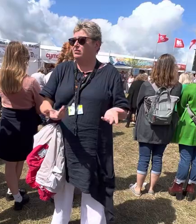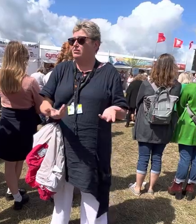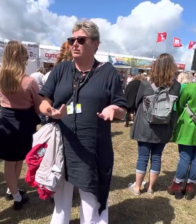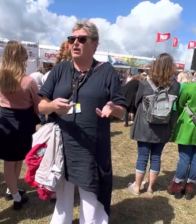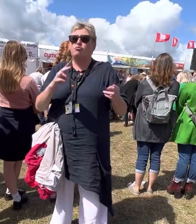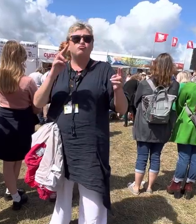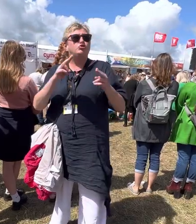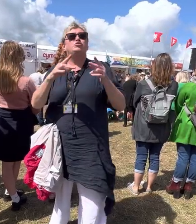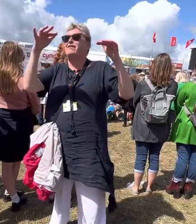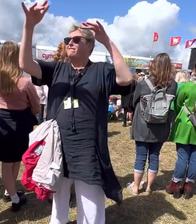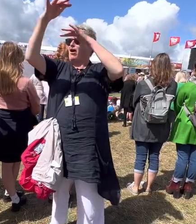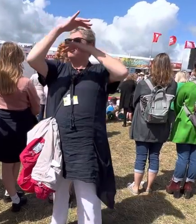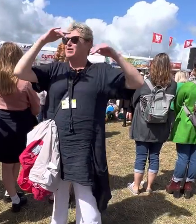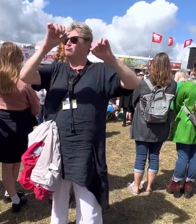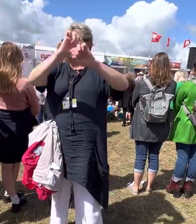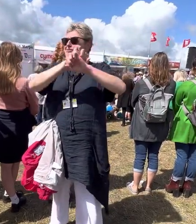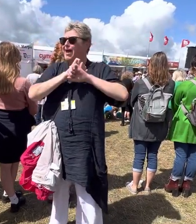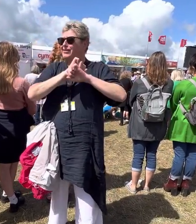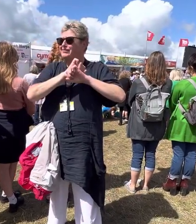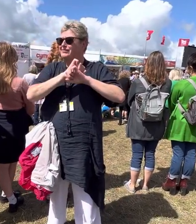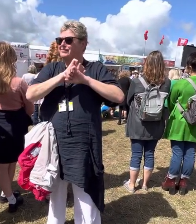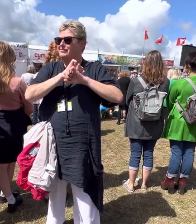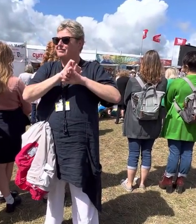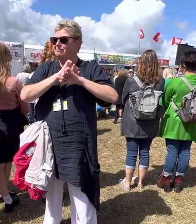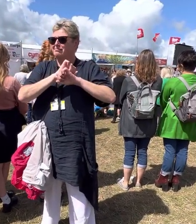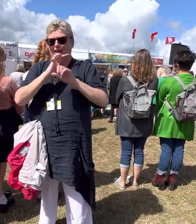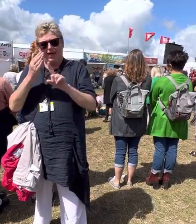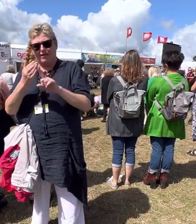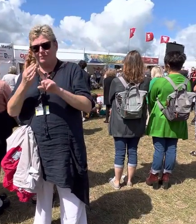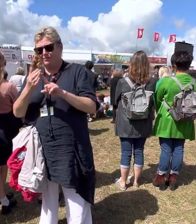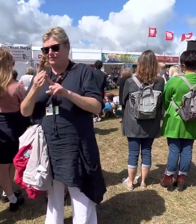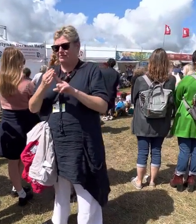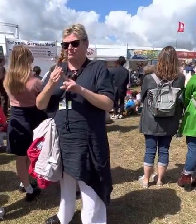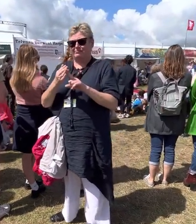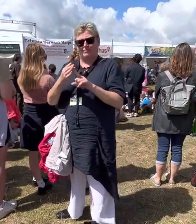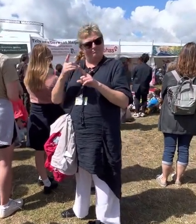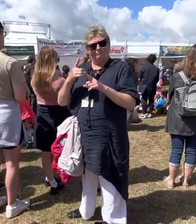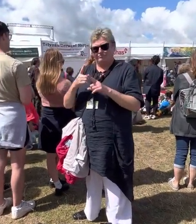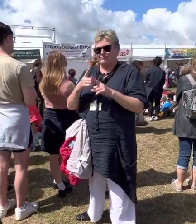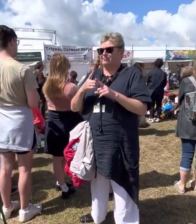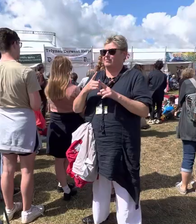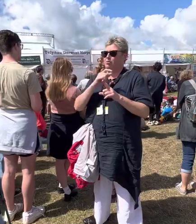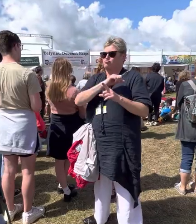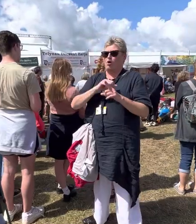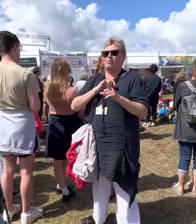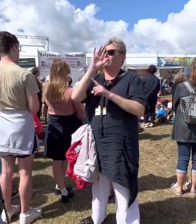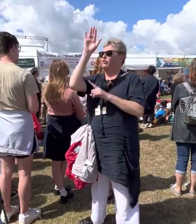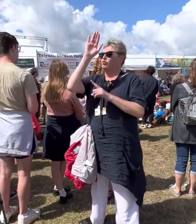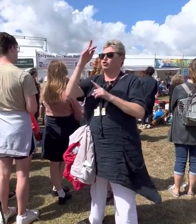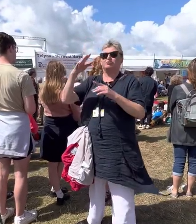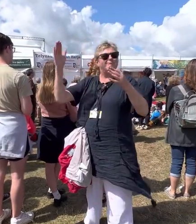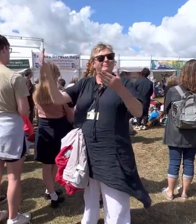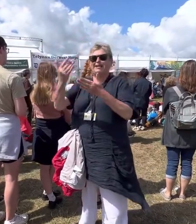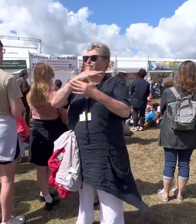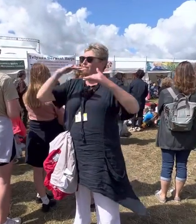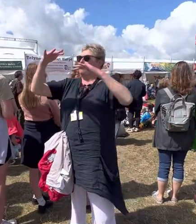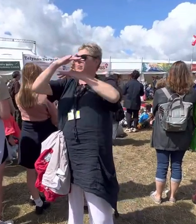yn gydnaws ag anghenion cymunedol trwy lynu at egwyddor datblygu cynaliadwy.